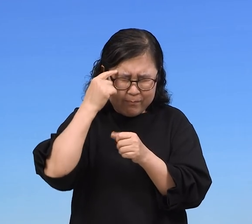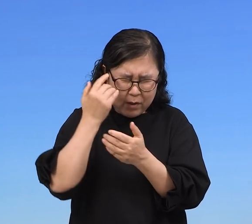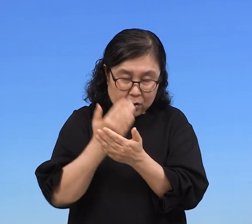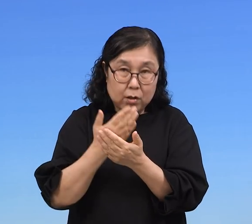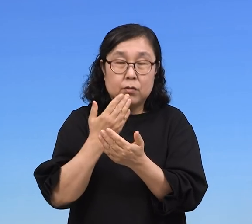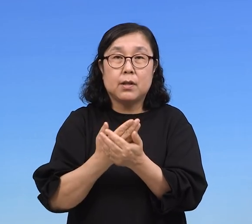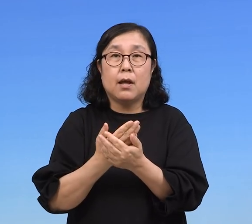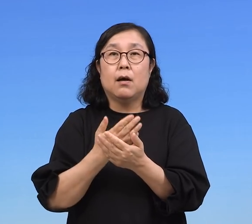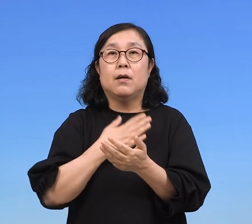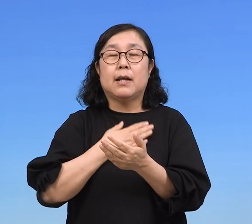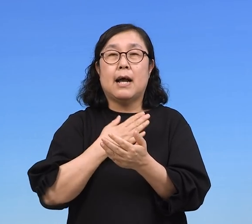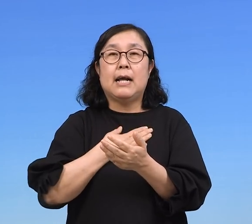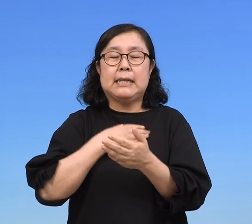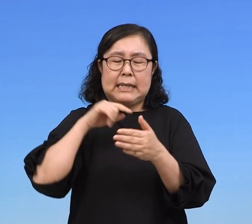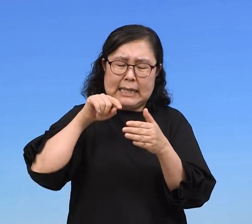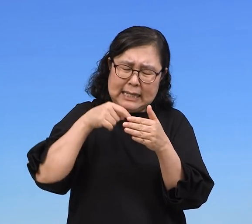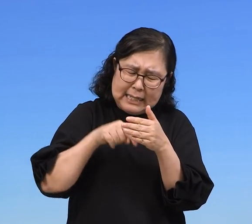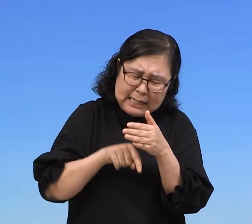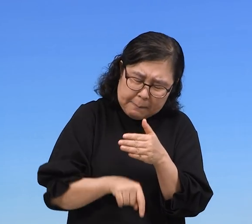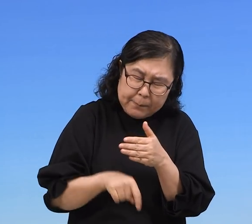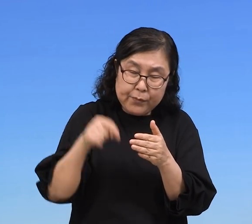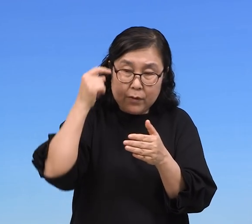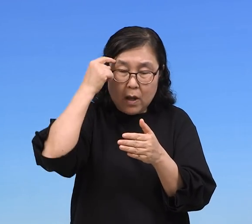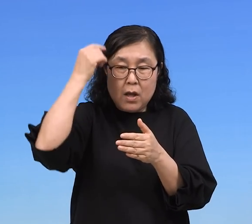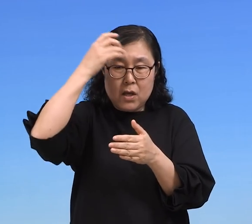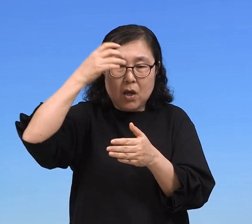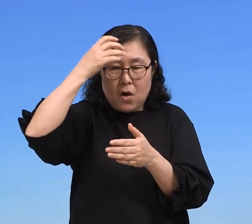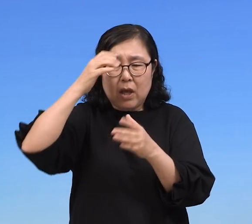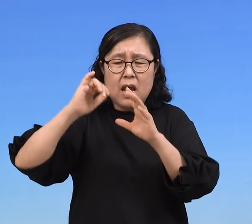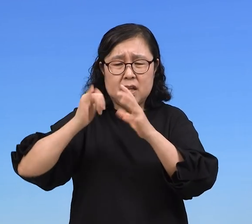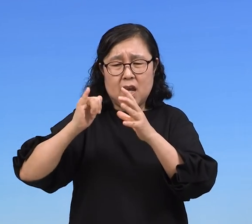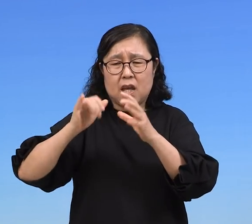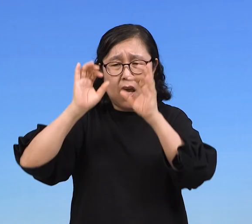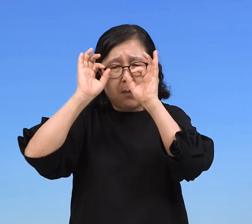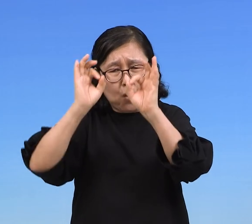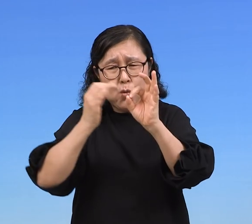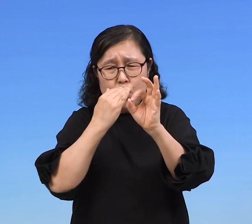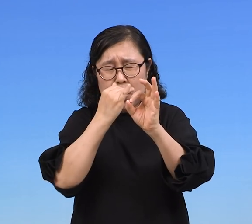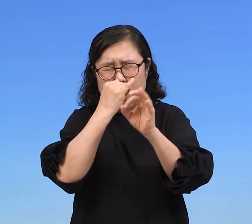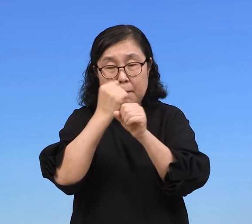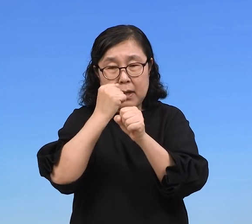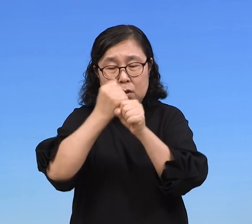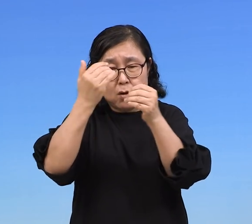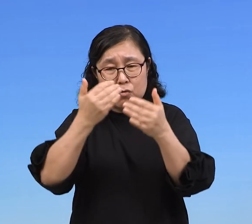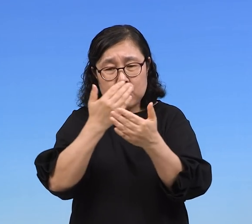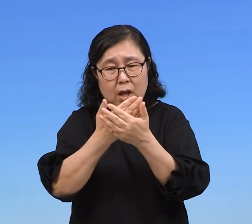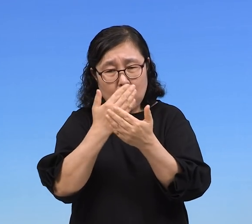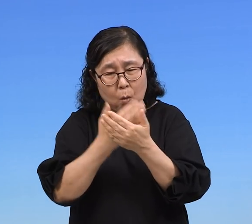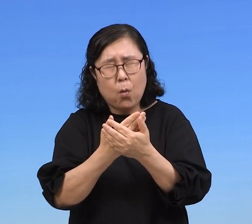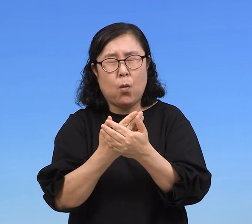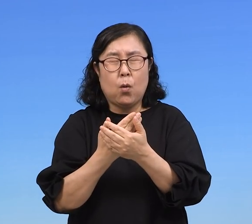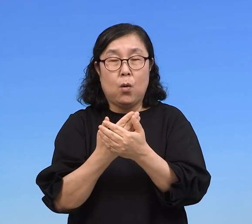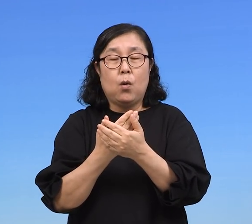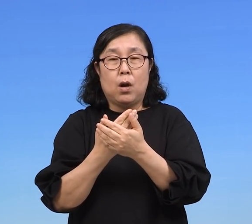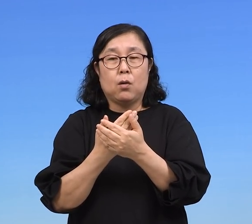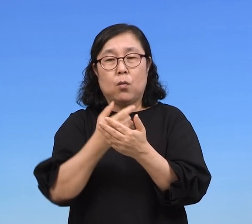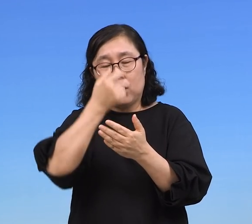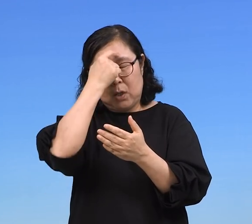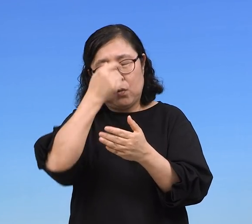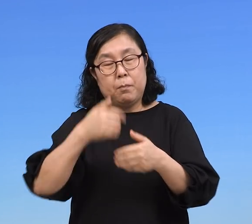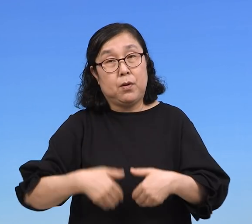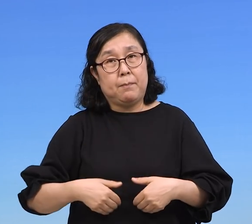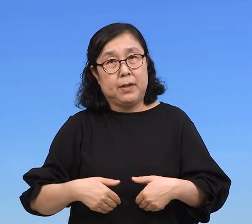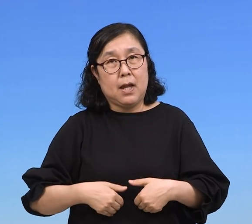여겨주시고 저를 좀 깊은 영의 세계를 볼 수 있게 해주시기 원합니다. 이런 의미에서요, 일만성도